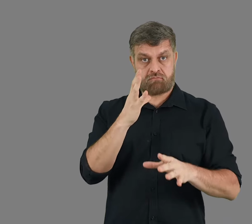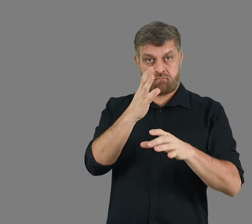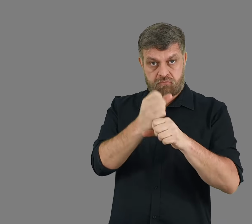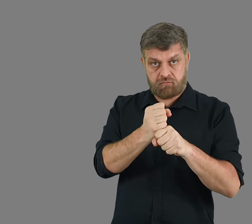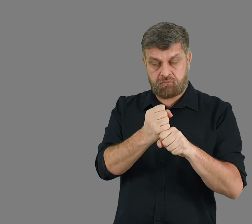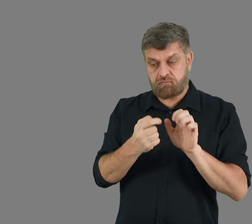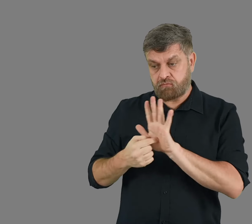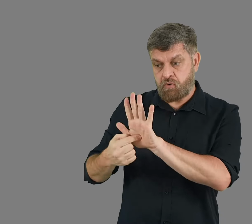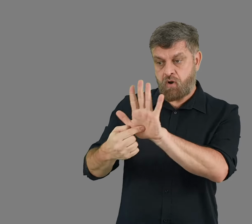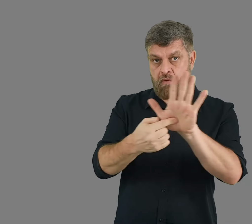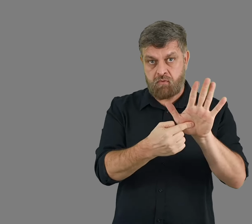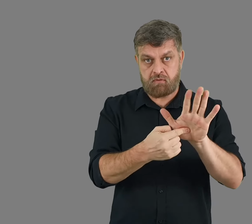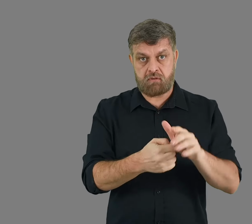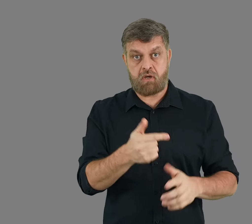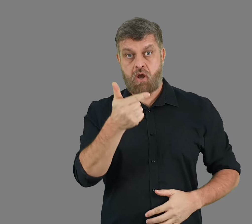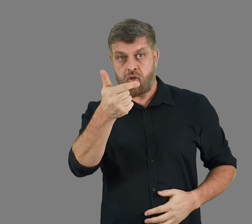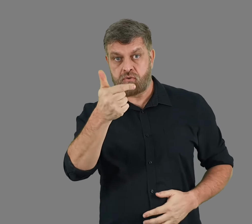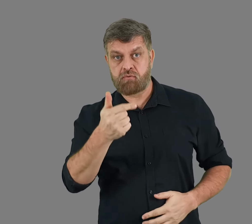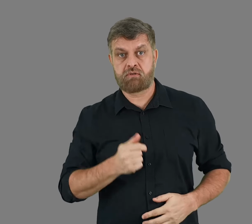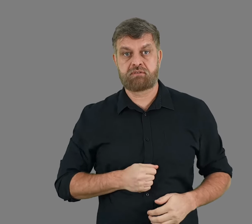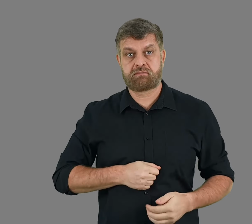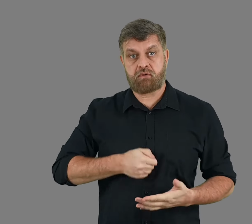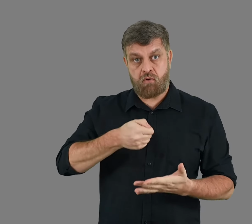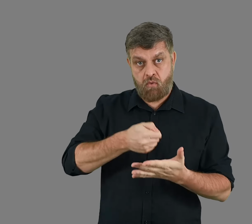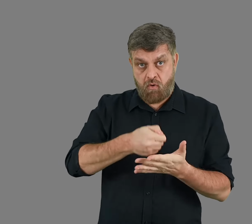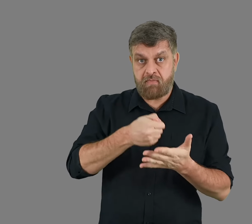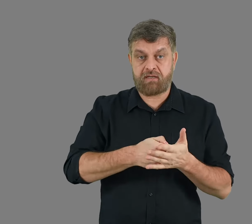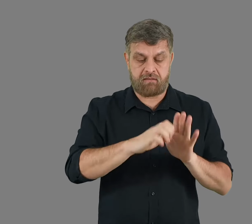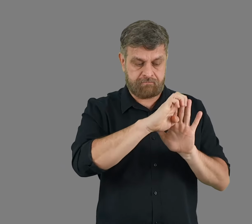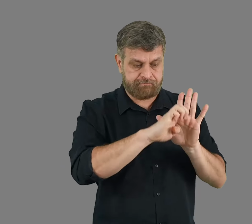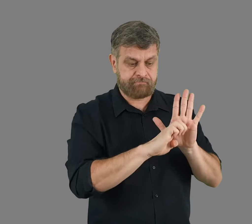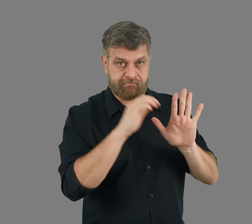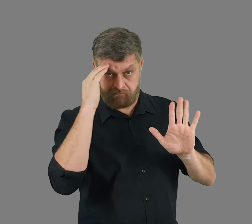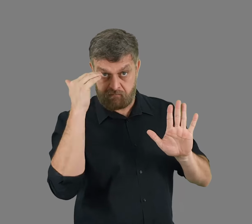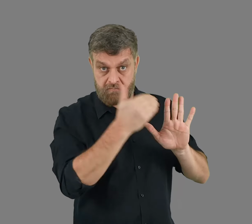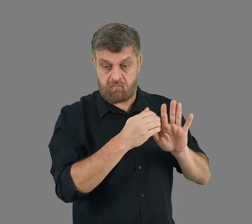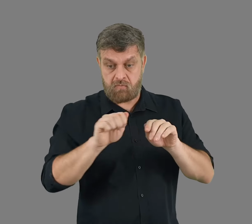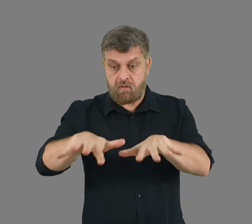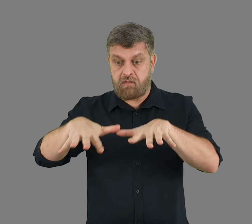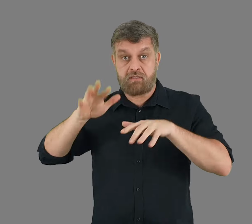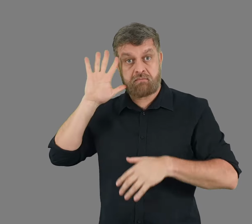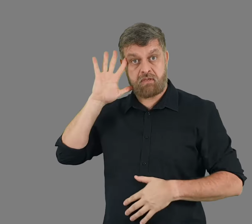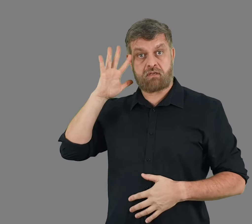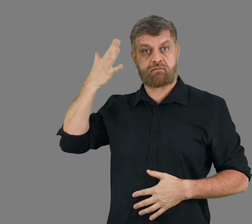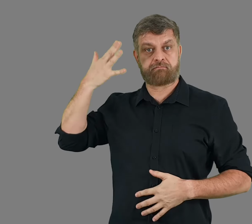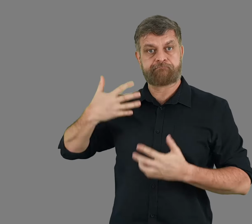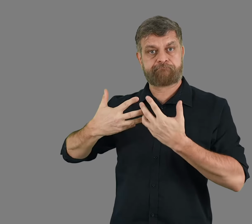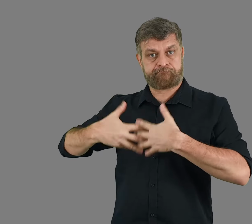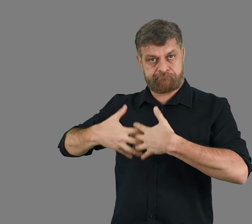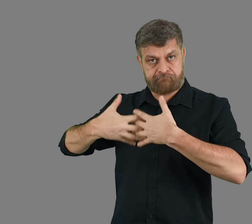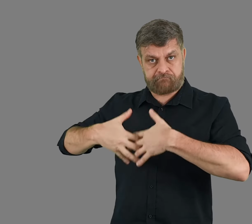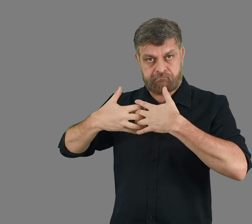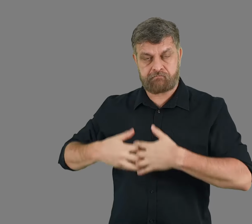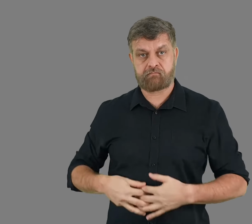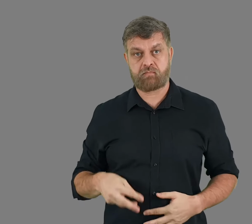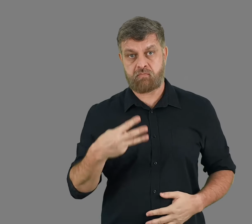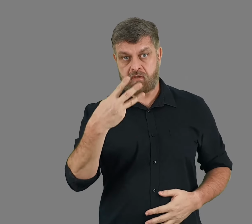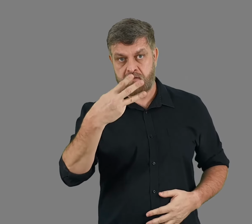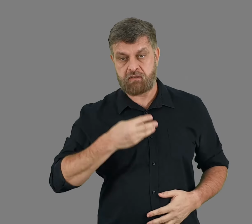2. Cumprir e fazer cumprir o presente estatuto e as decisões da Assembleia Geral. 3. Promover e incentivar a criação